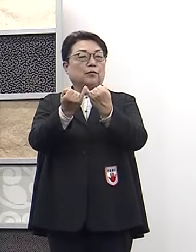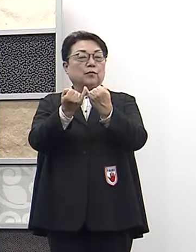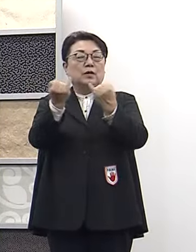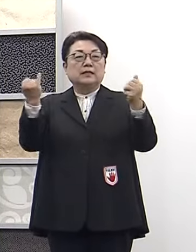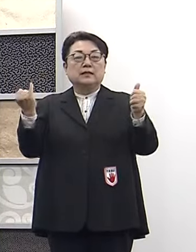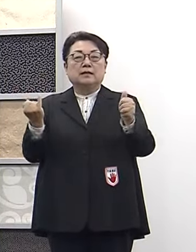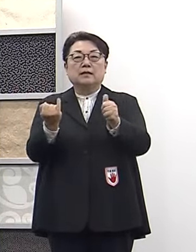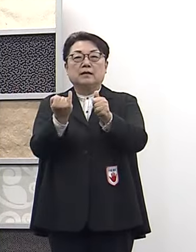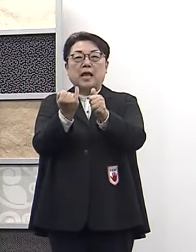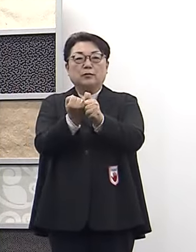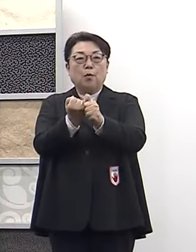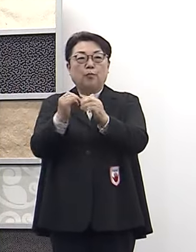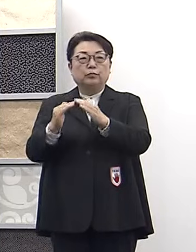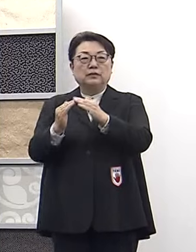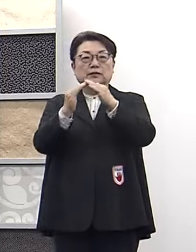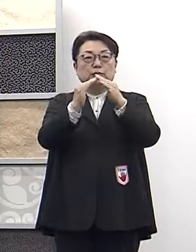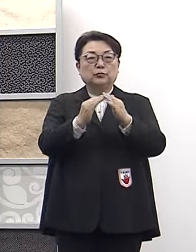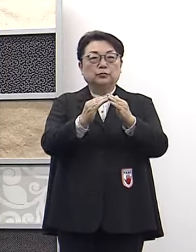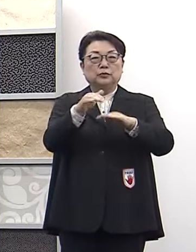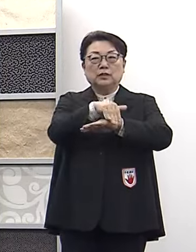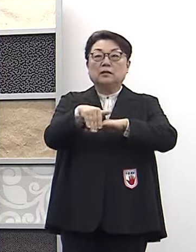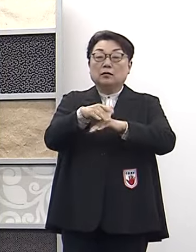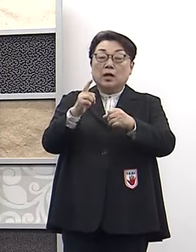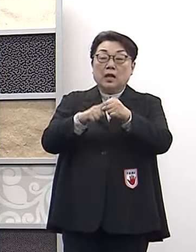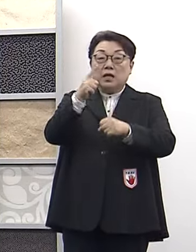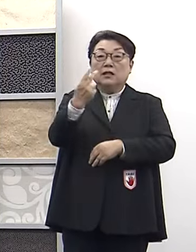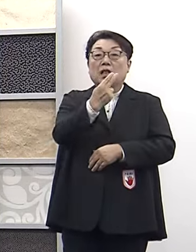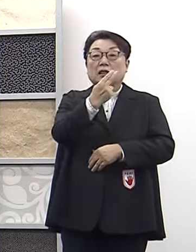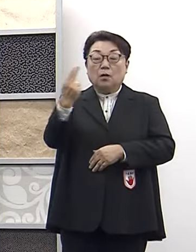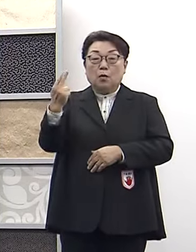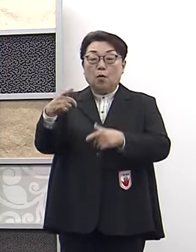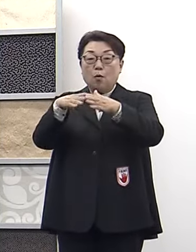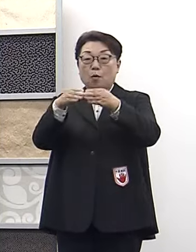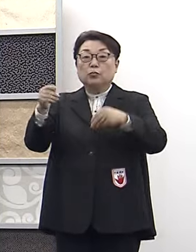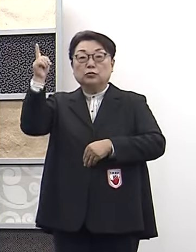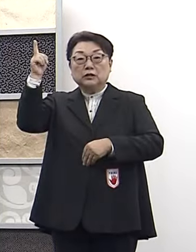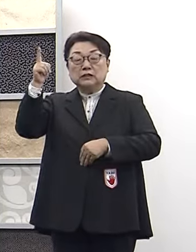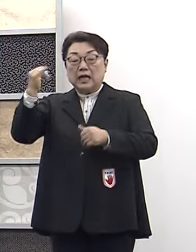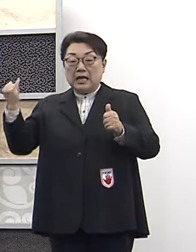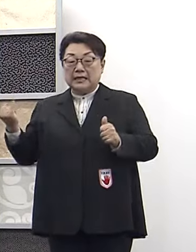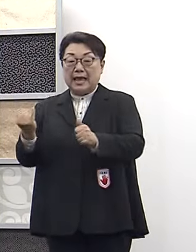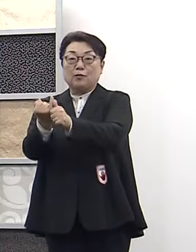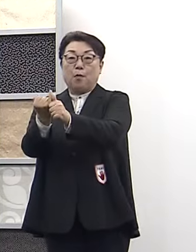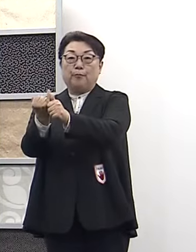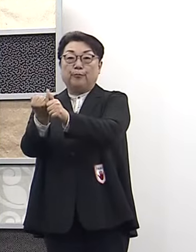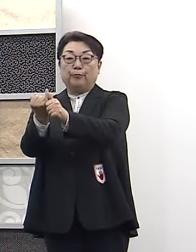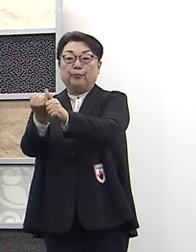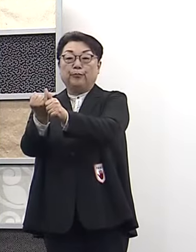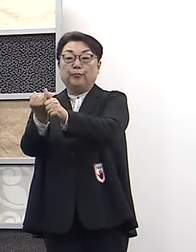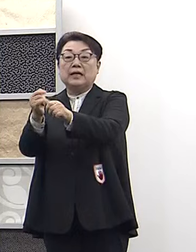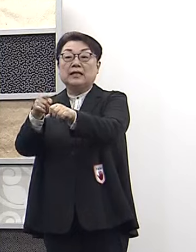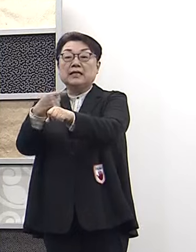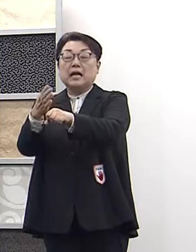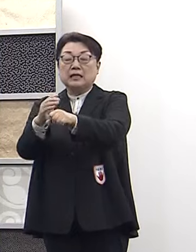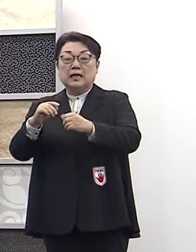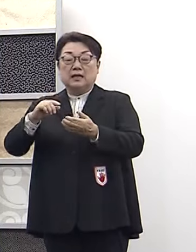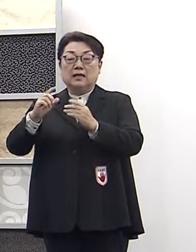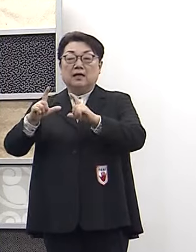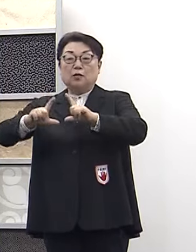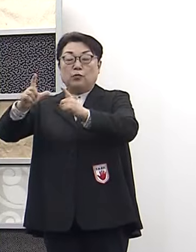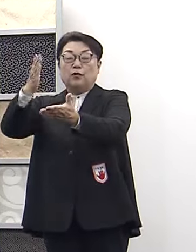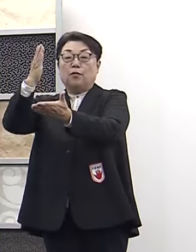についてお尋ねいたします。来年度、政府がですね、結婚を機に東京から地方に移住する独